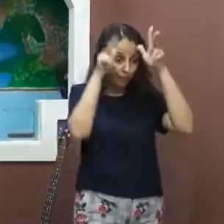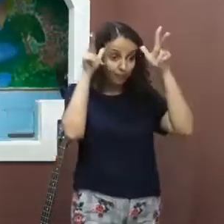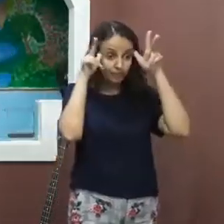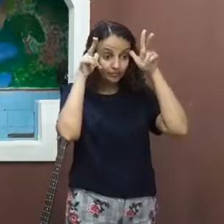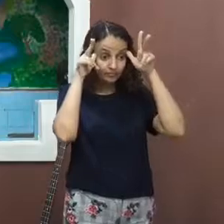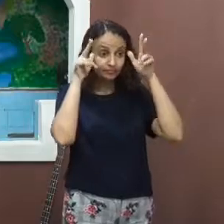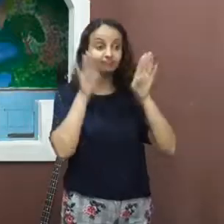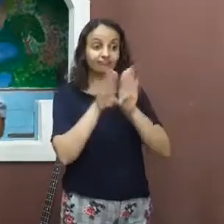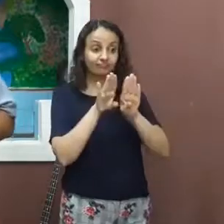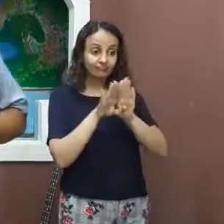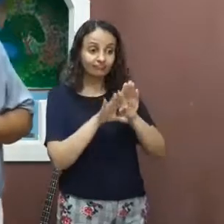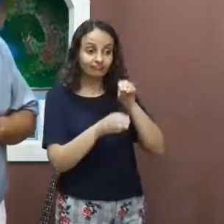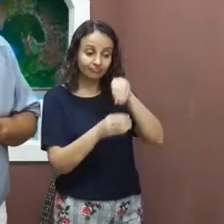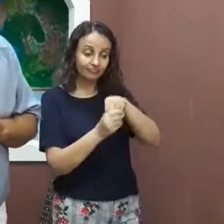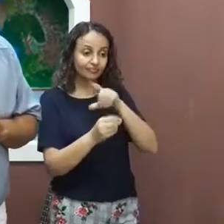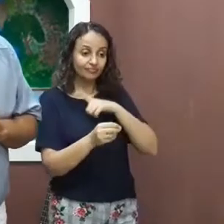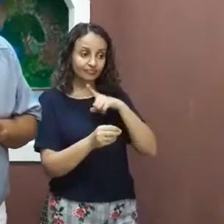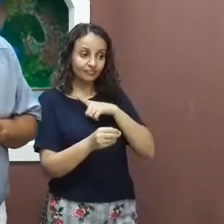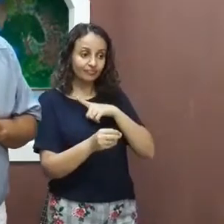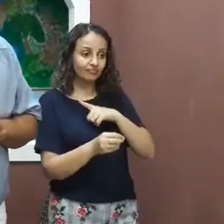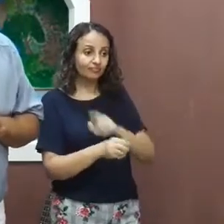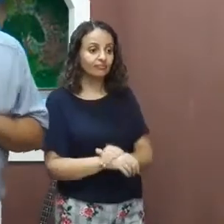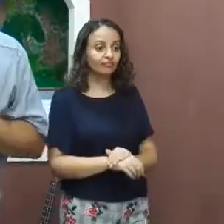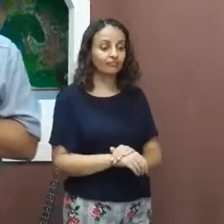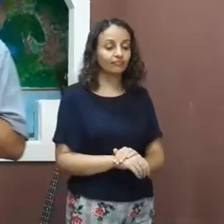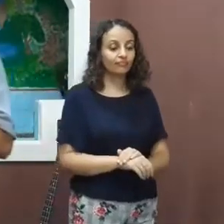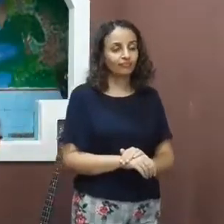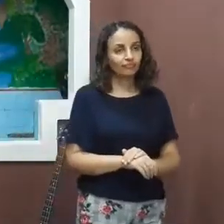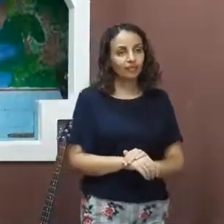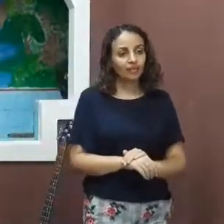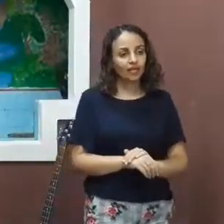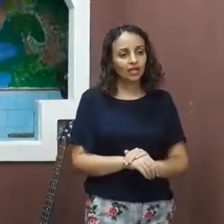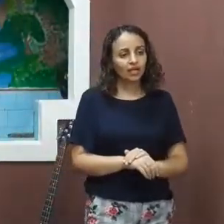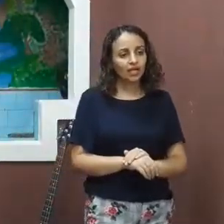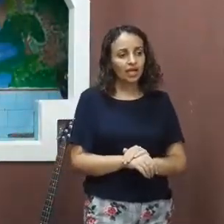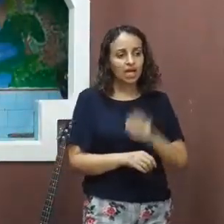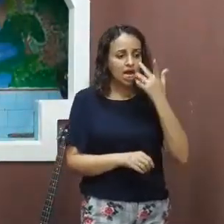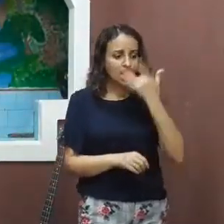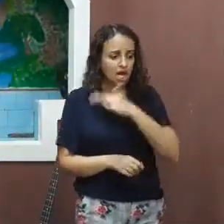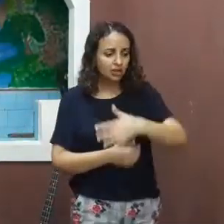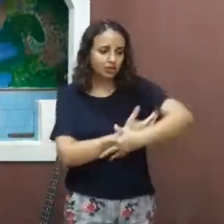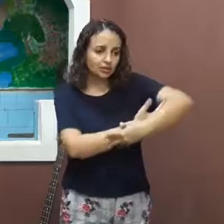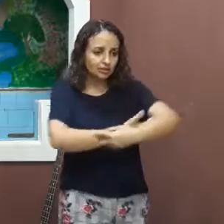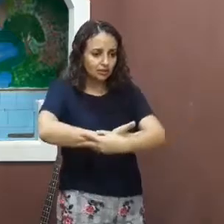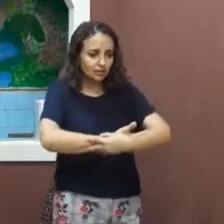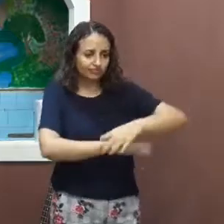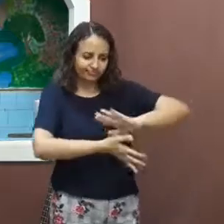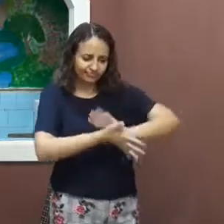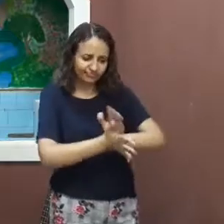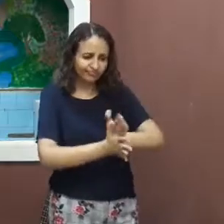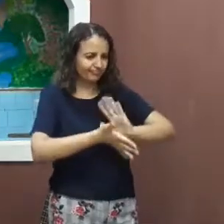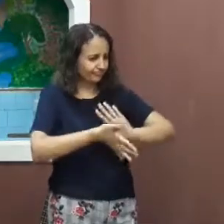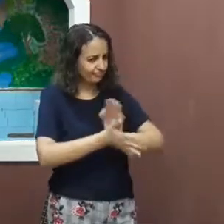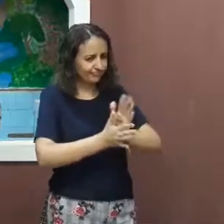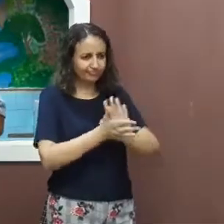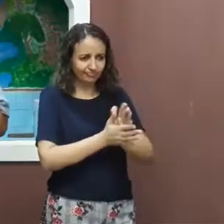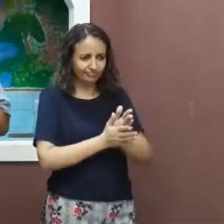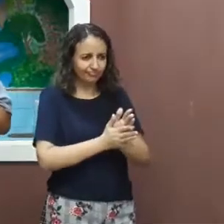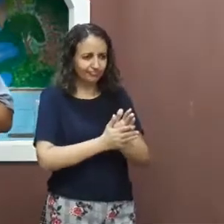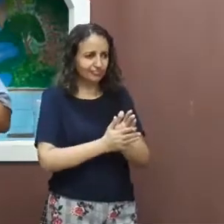das crianças, para a Babilônia. É um massacre dos inocentes na época de